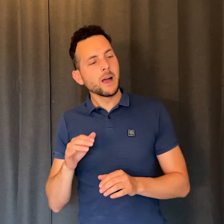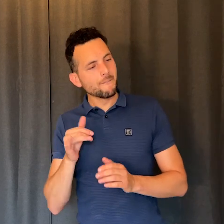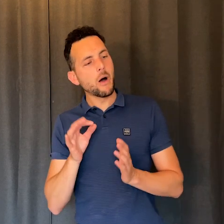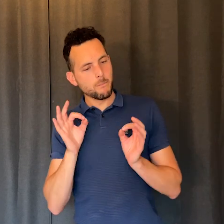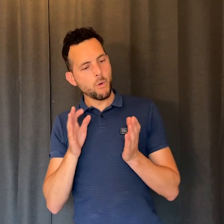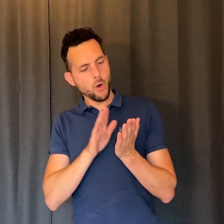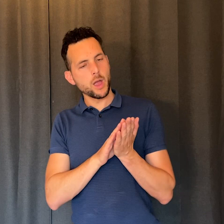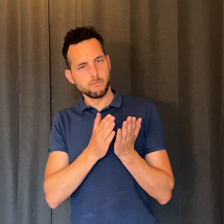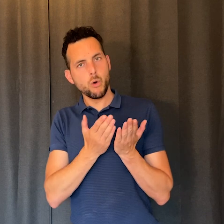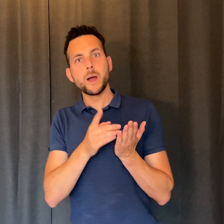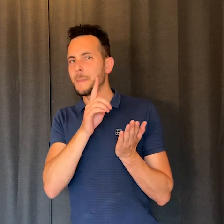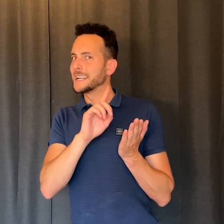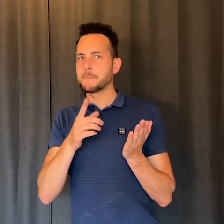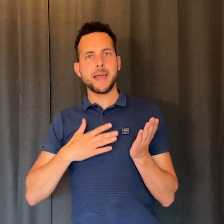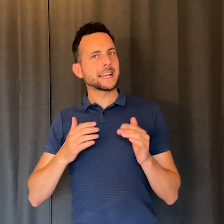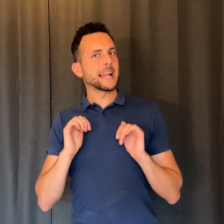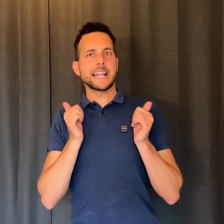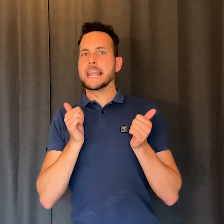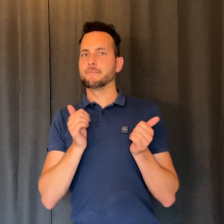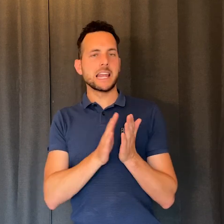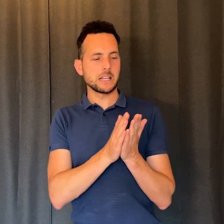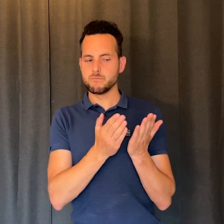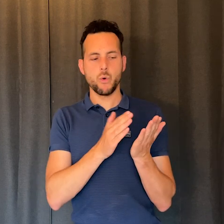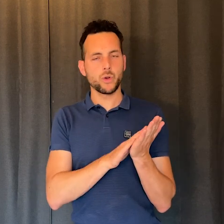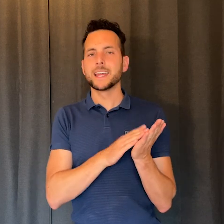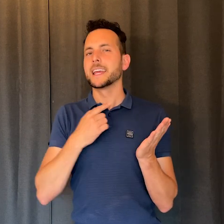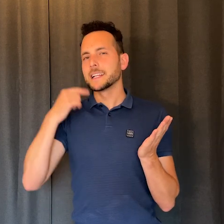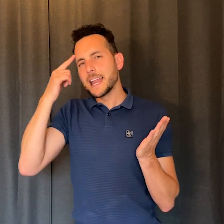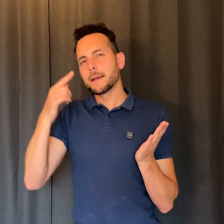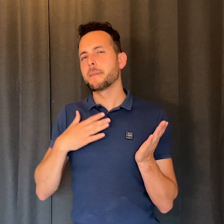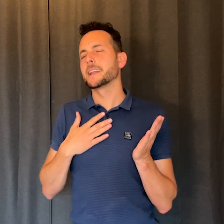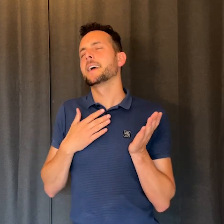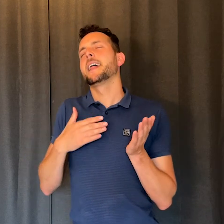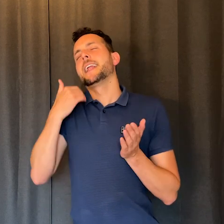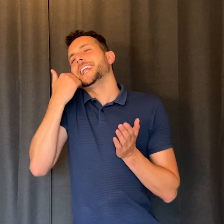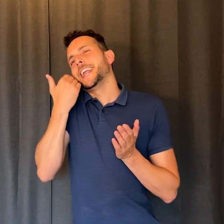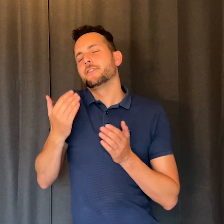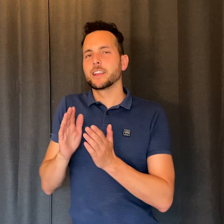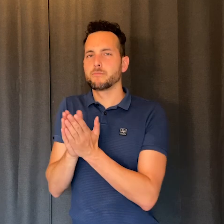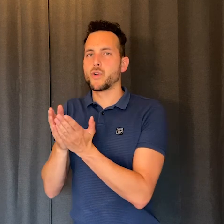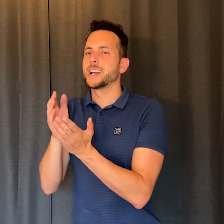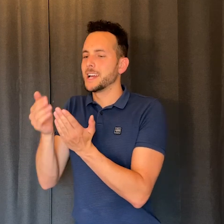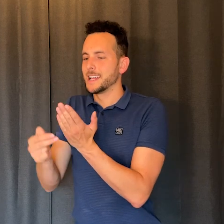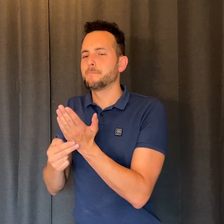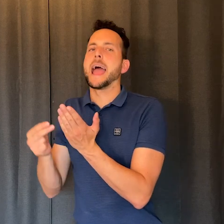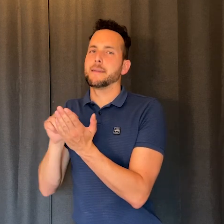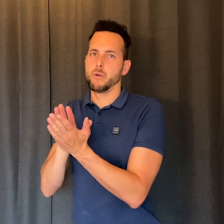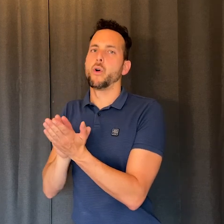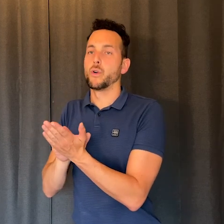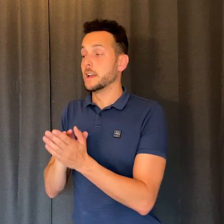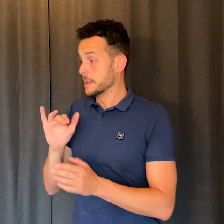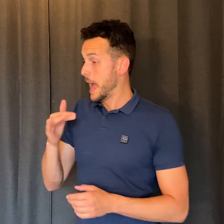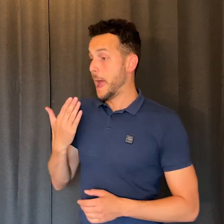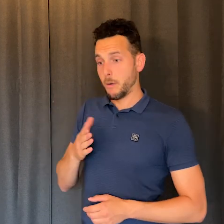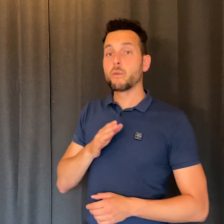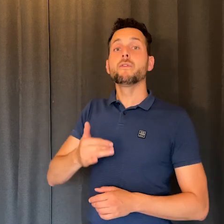mooi, maar het is niet mijn lievelingsboek. Nee? Nee, nee. Ik denk dat mijn lievelingsboek is toch de Bijbel. De Bijbel? Oh, maar daar hebben we er ook heel veel van, hoor. Ja? Ja,